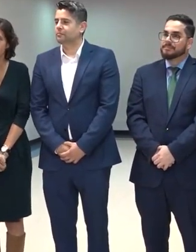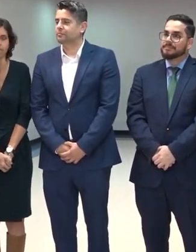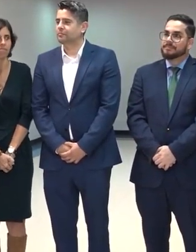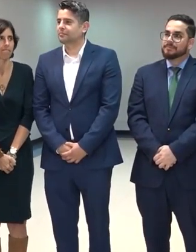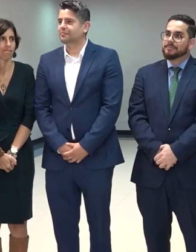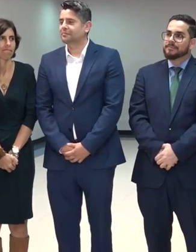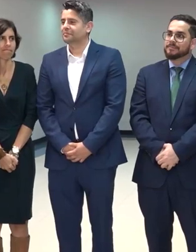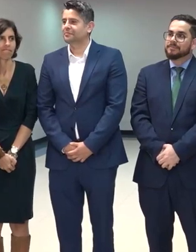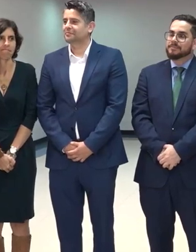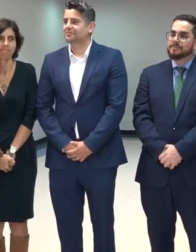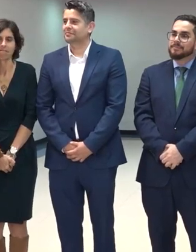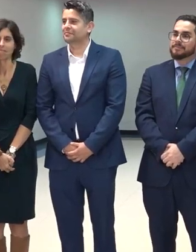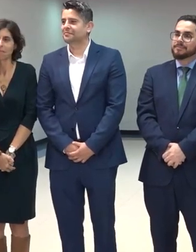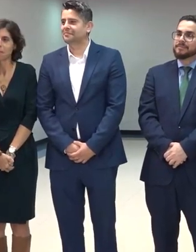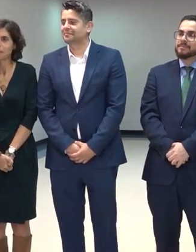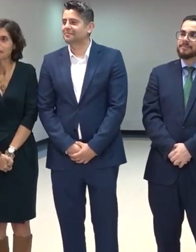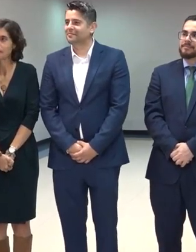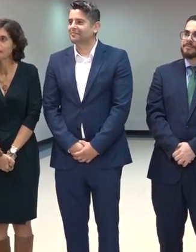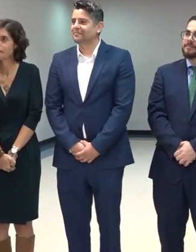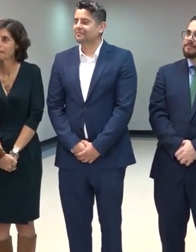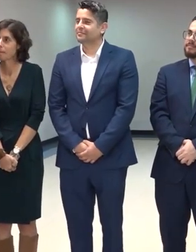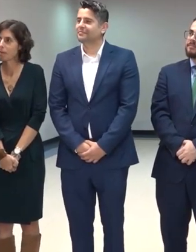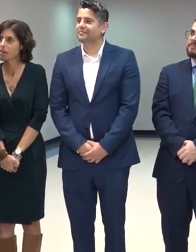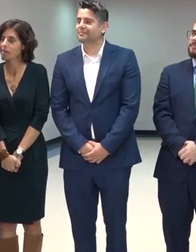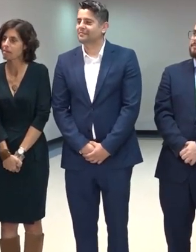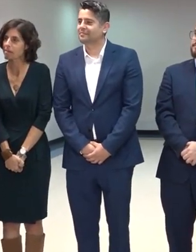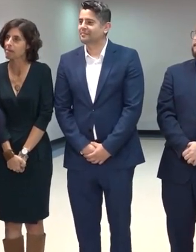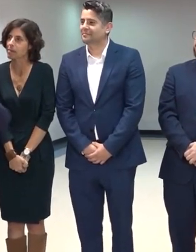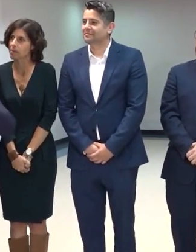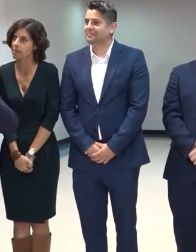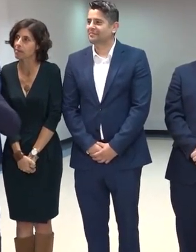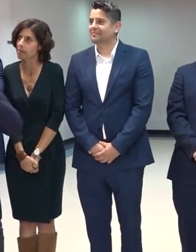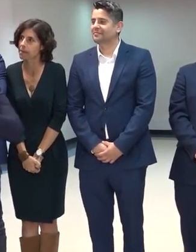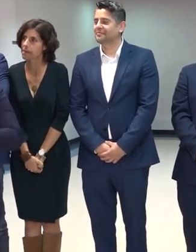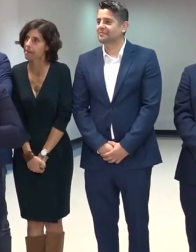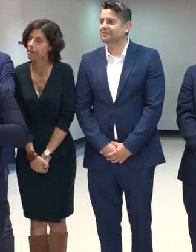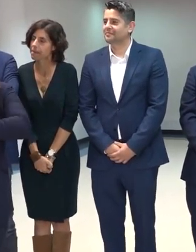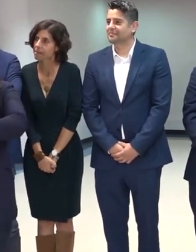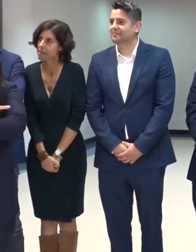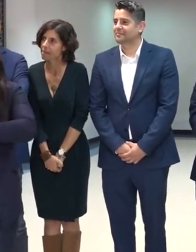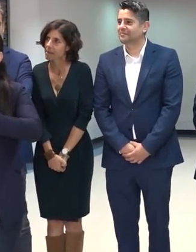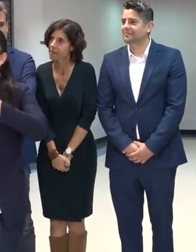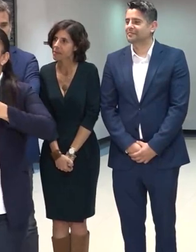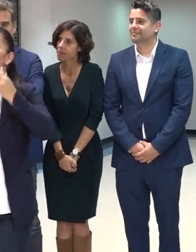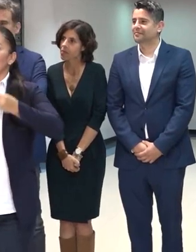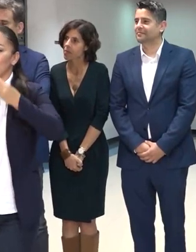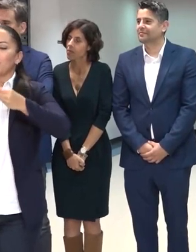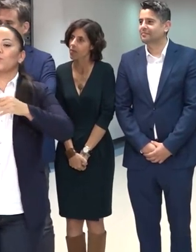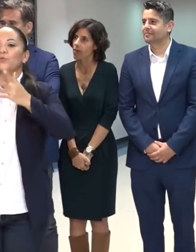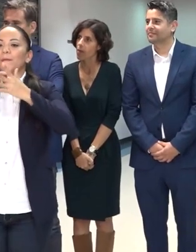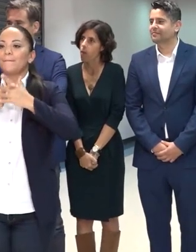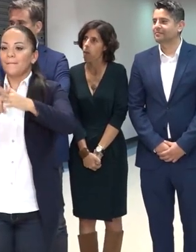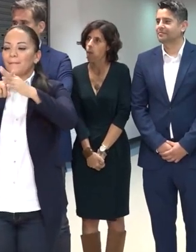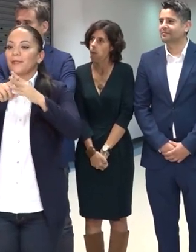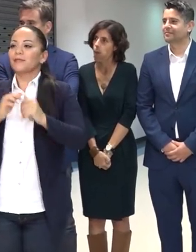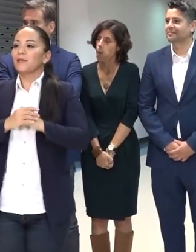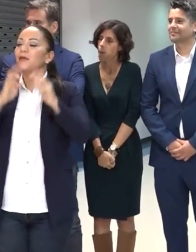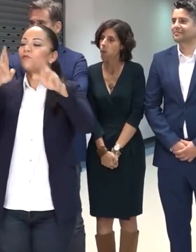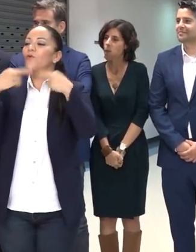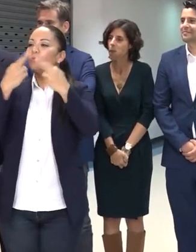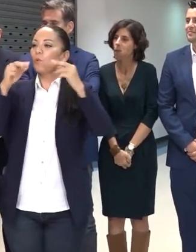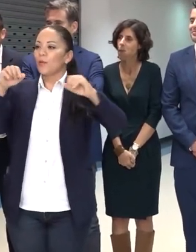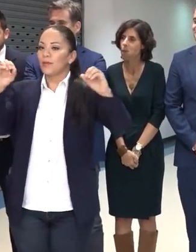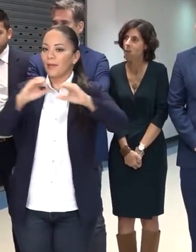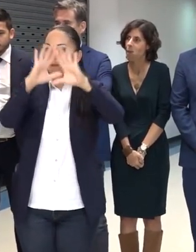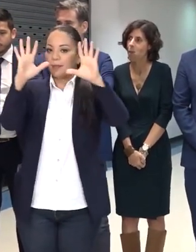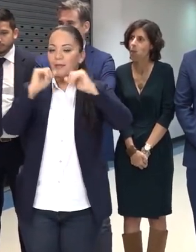Agricultura y ministro de Economía, Industria y Comercio. Hoy tuvimos un día productivo. Yo empecé con una en